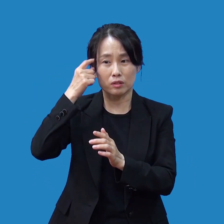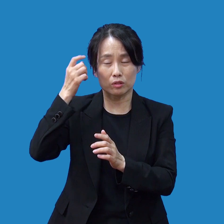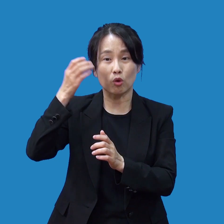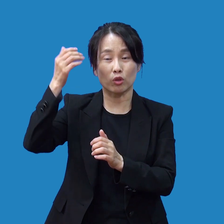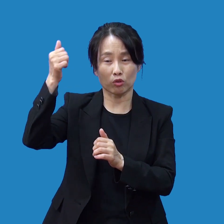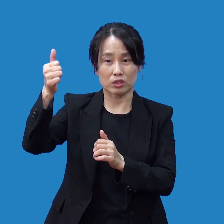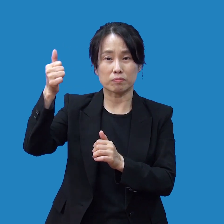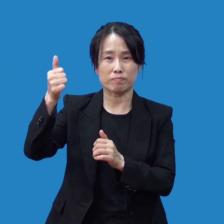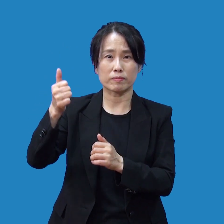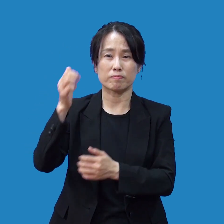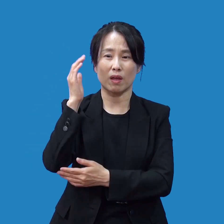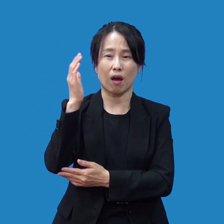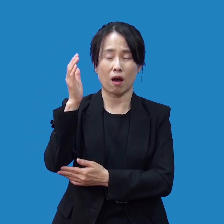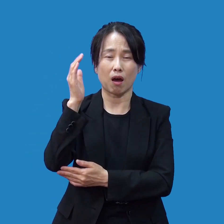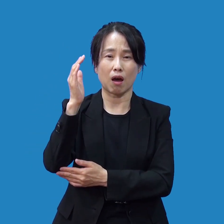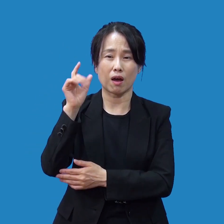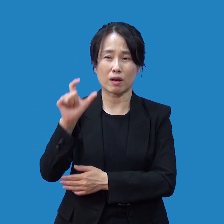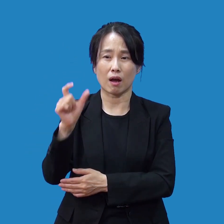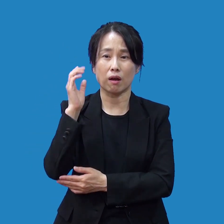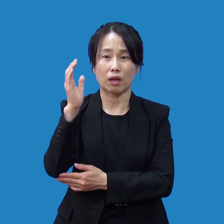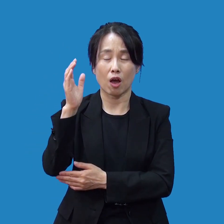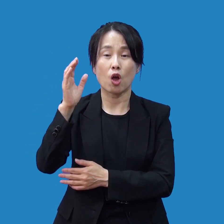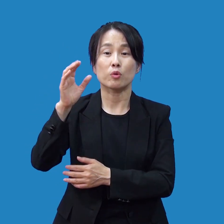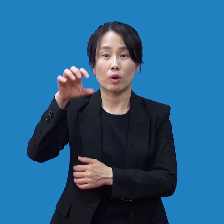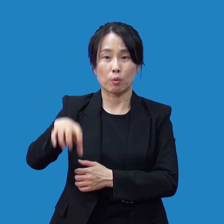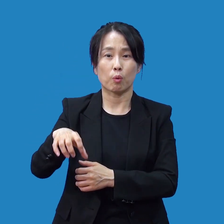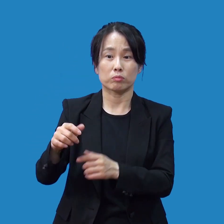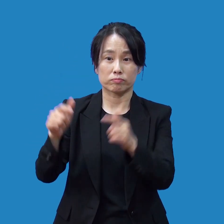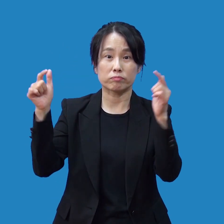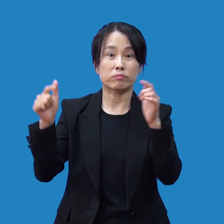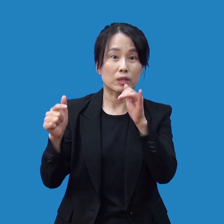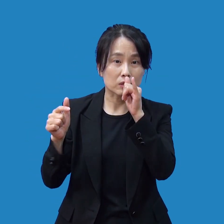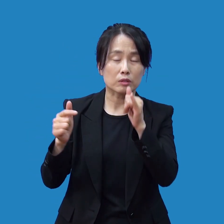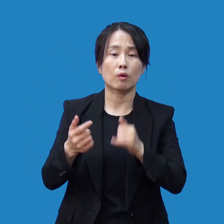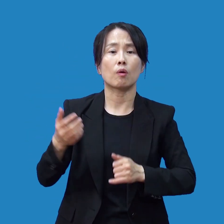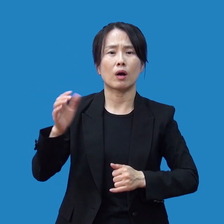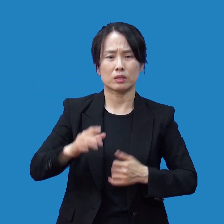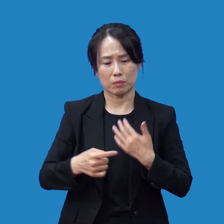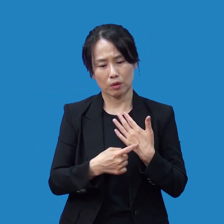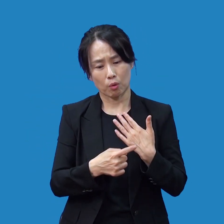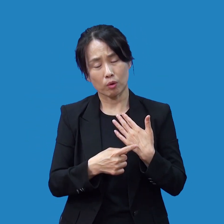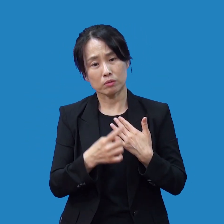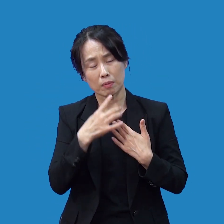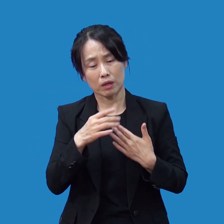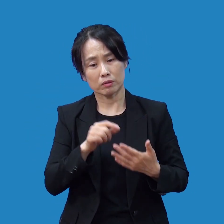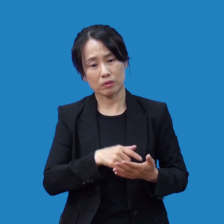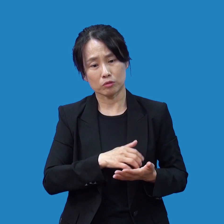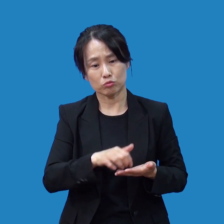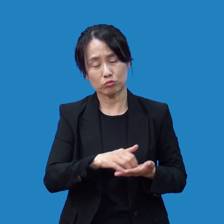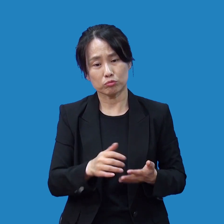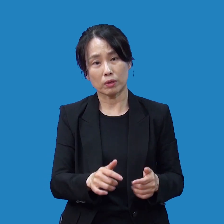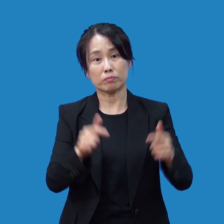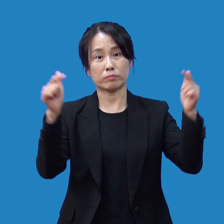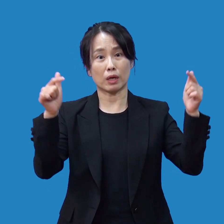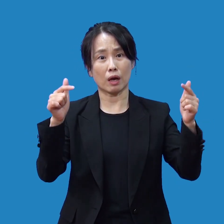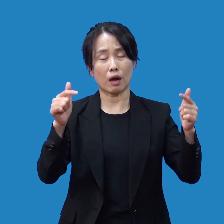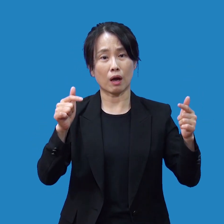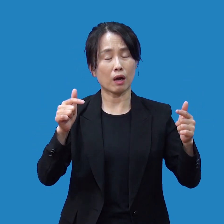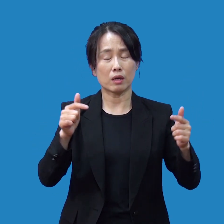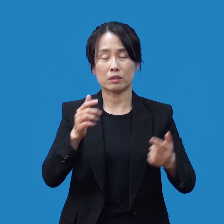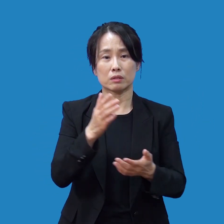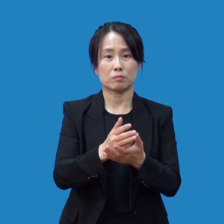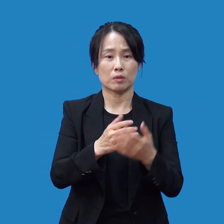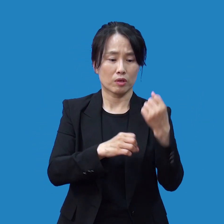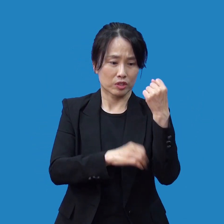그러나 저희가 이런 외형적인 성장만 보고 본질을 놓쳐서는 안 됩니다. 성령을